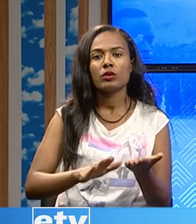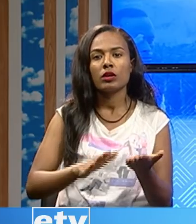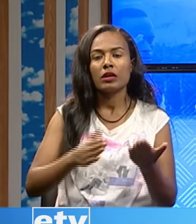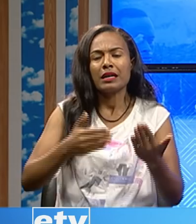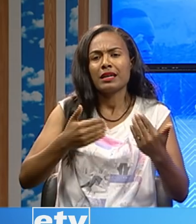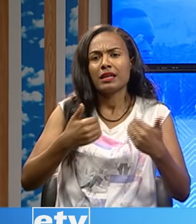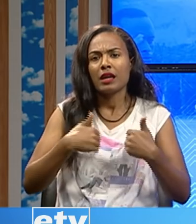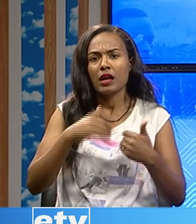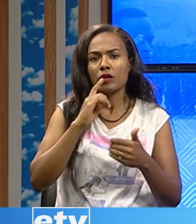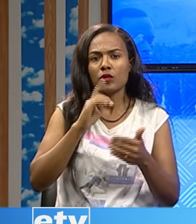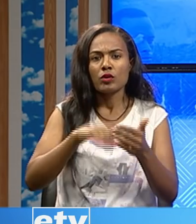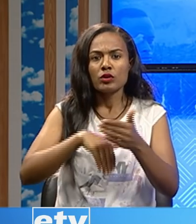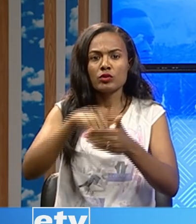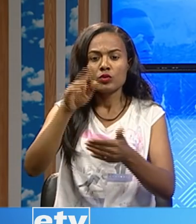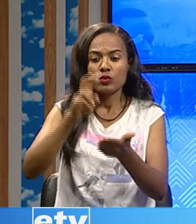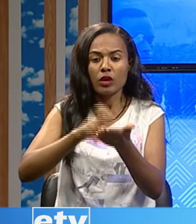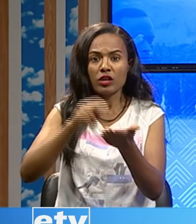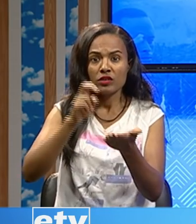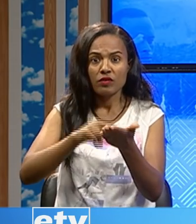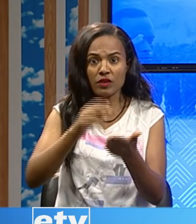ያለው ስንወጣ ጨፈረ እንጂ